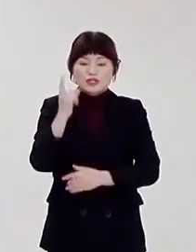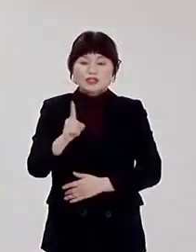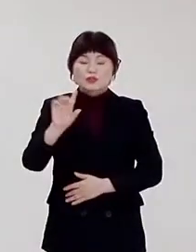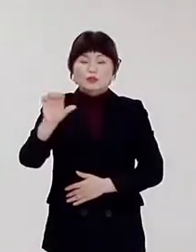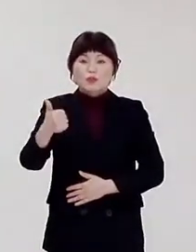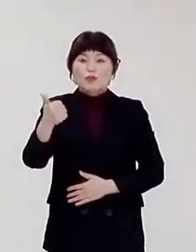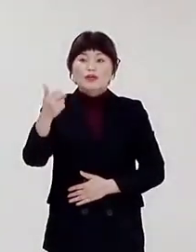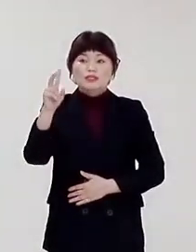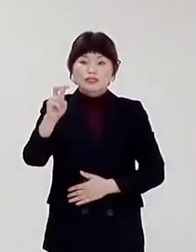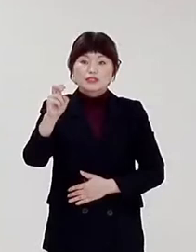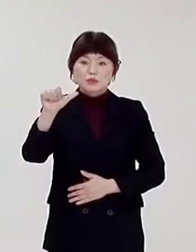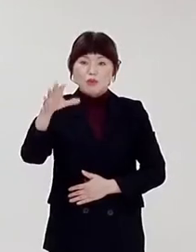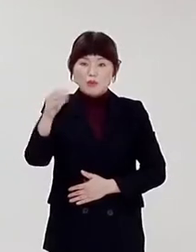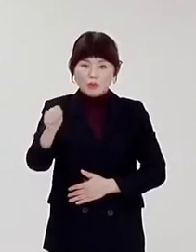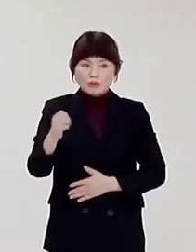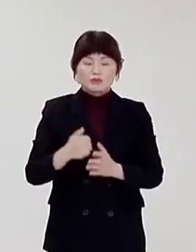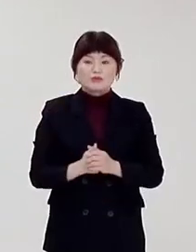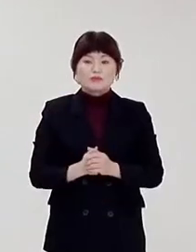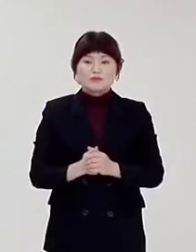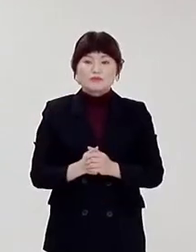1,529억 원으로